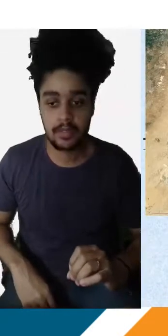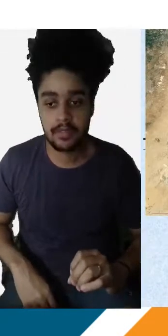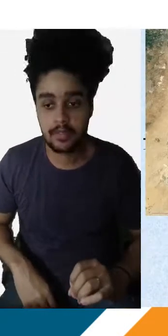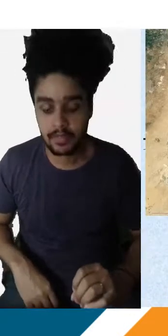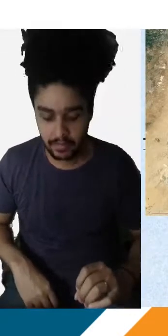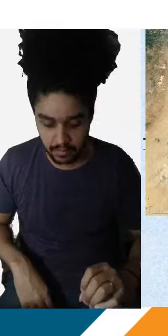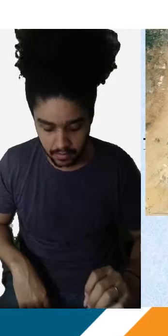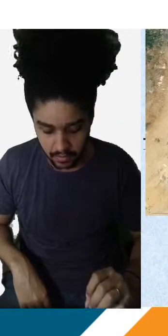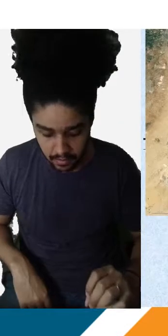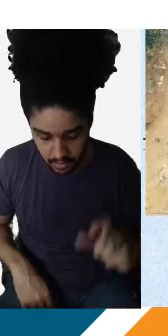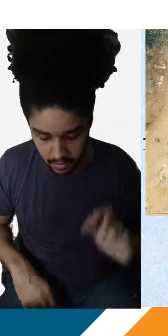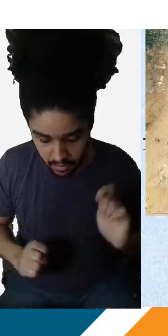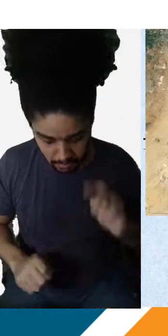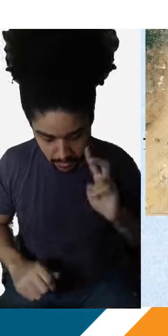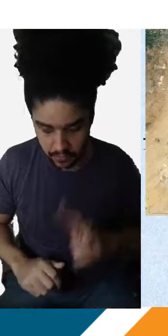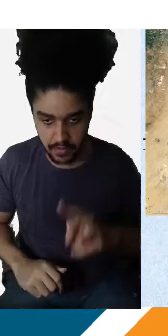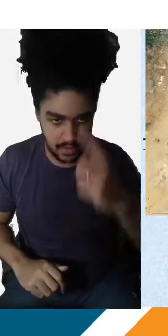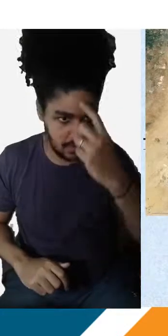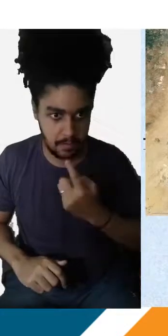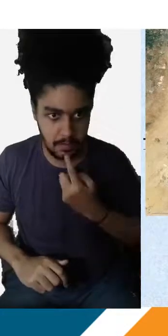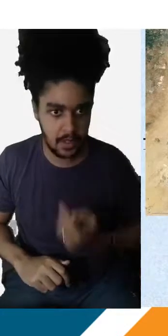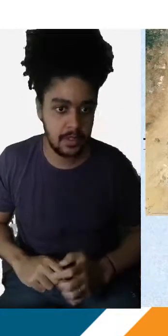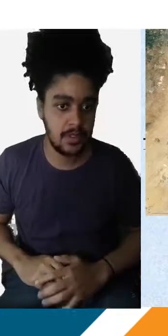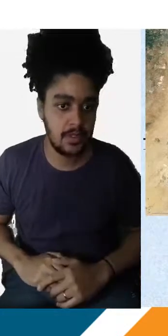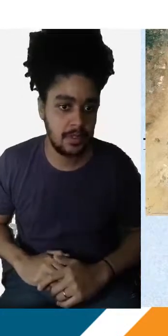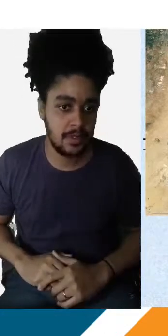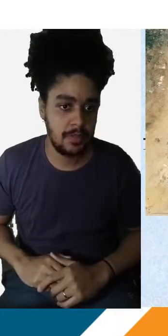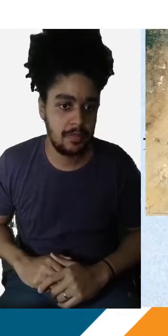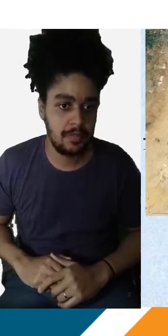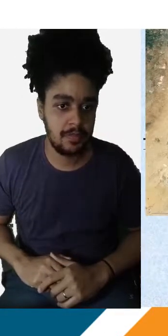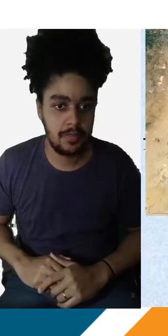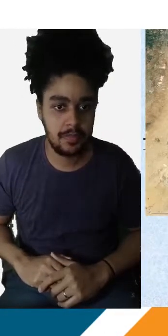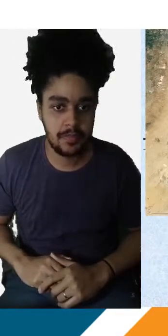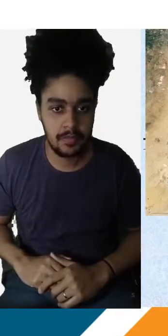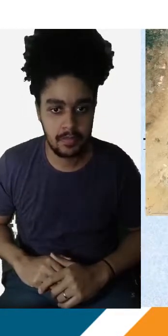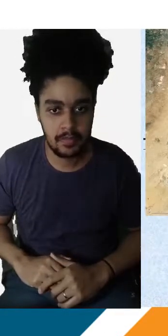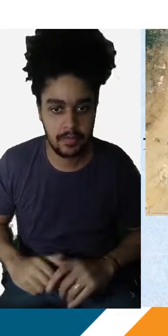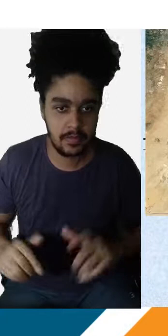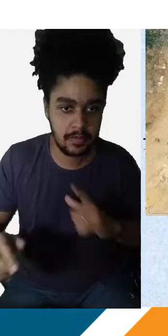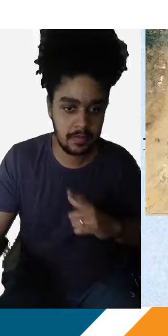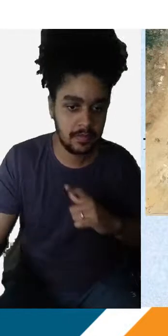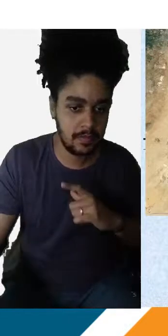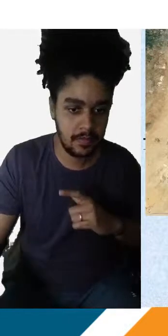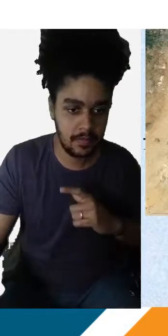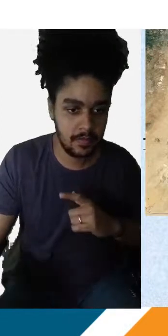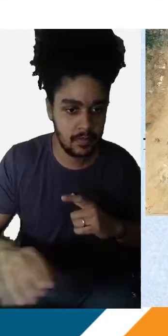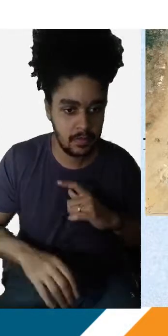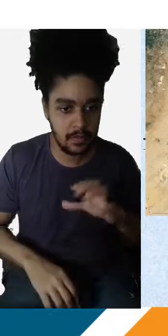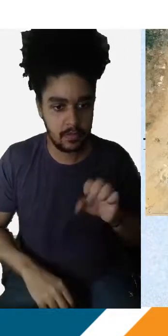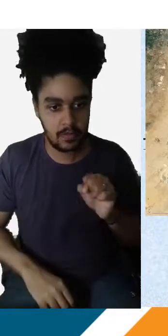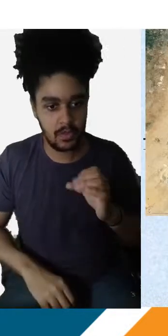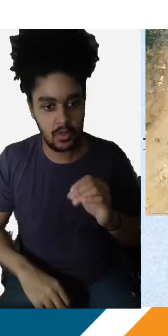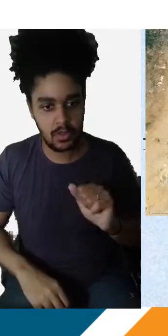a gente pode ver na imagem, vocês podem perceber que é fechado, a gente tem escoamento